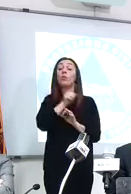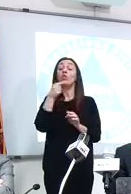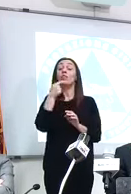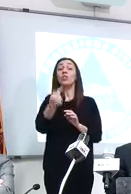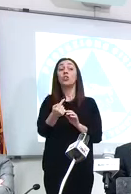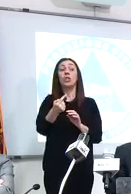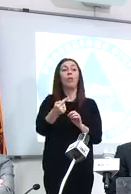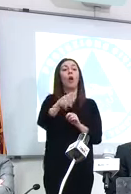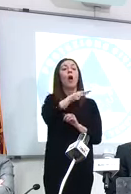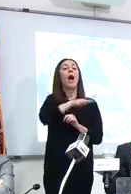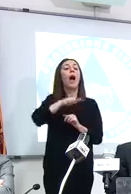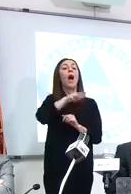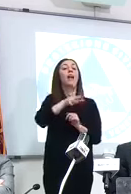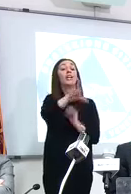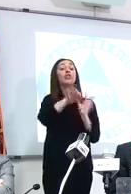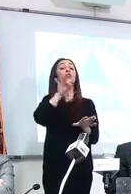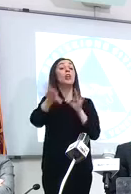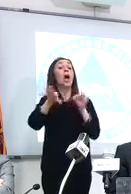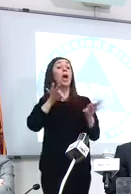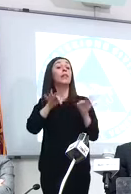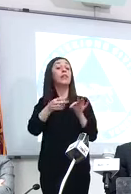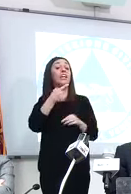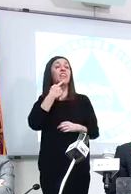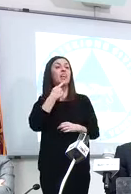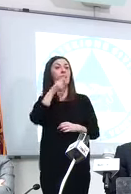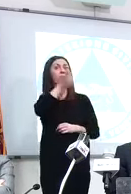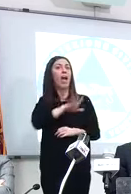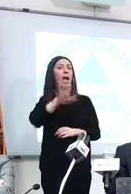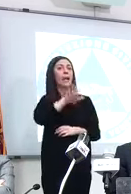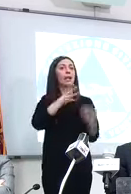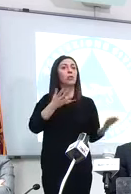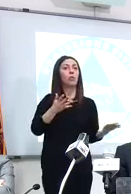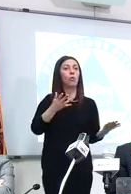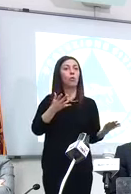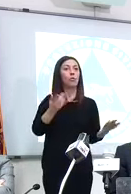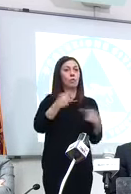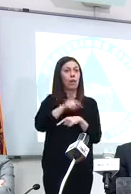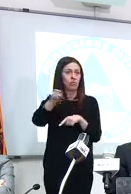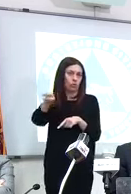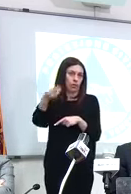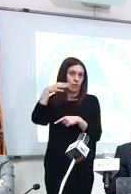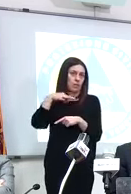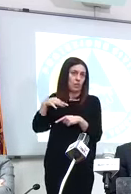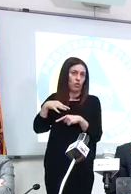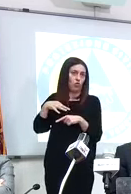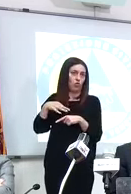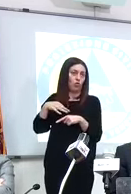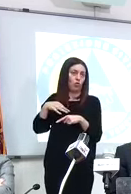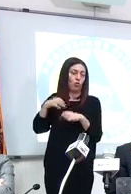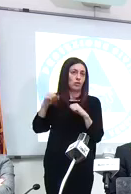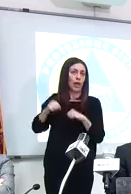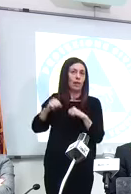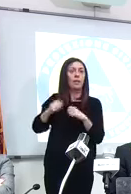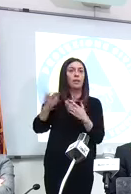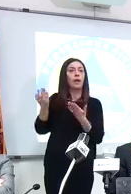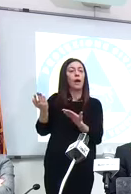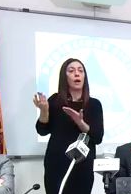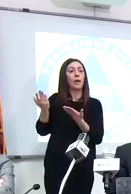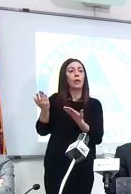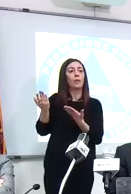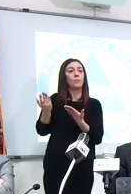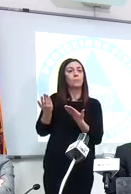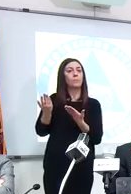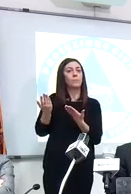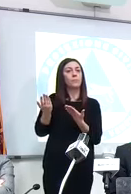dell'Istituto Superiore della Sanità, ma fosse del Veneto. Fin qua ci siamo tutti? Addirittura illustri esponenti sempre di quella parte politica